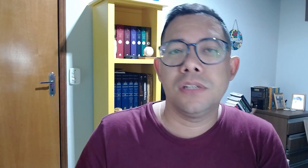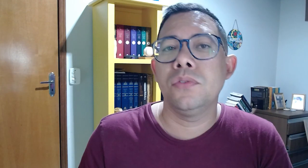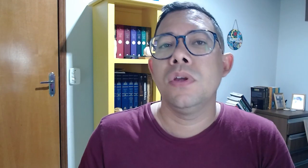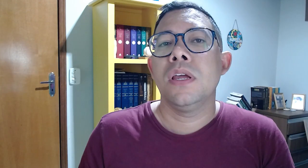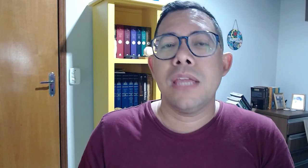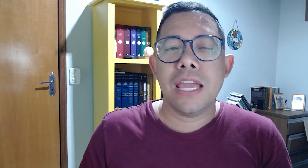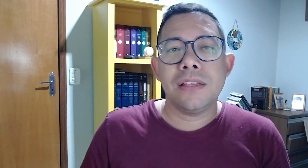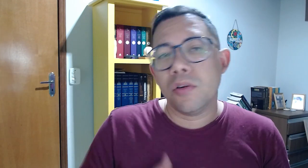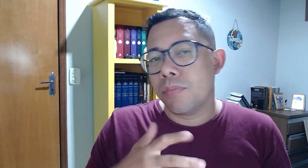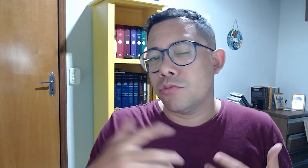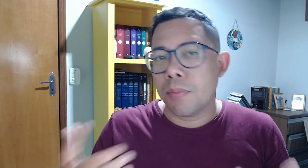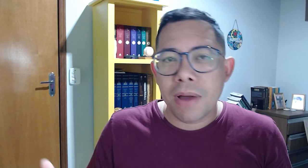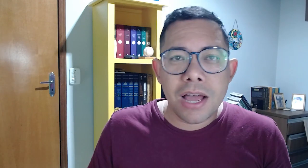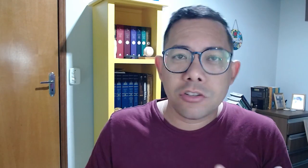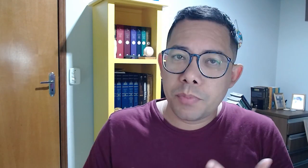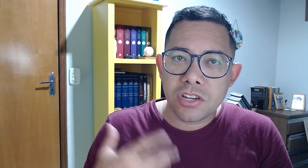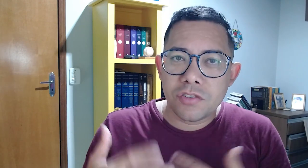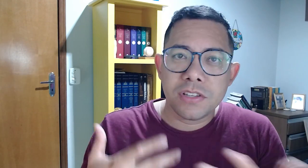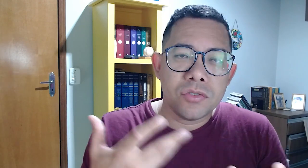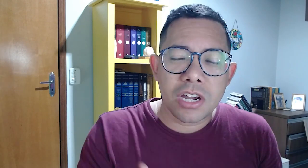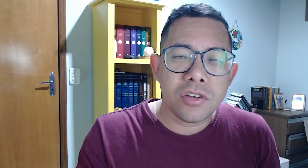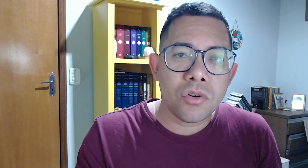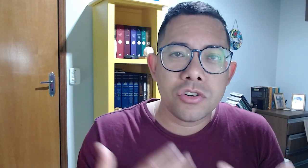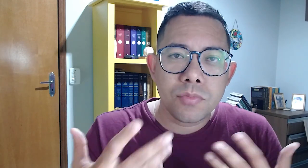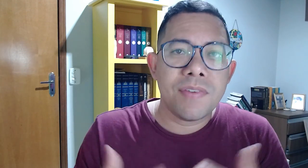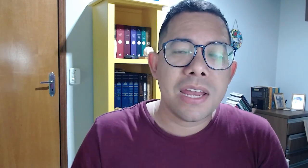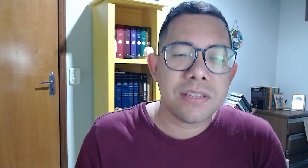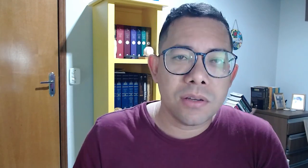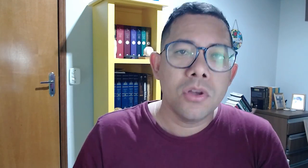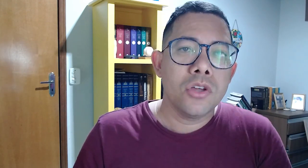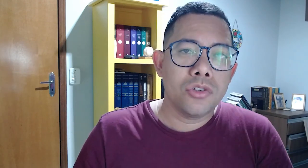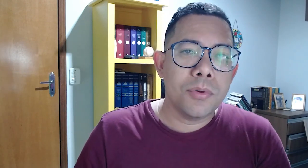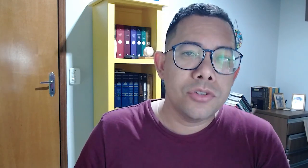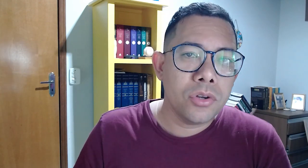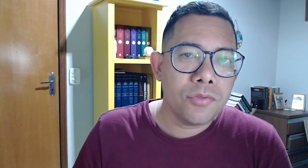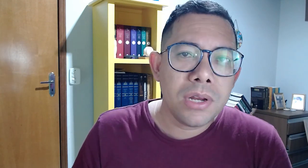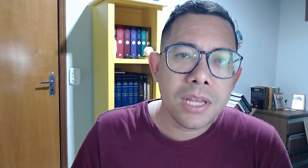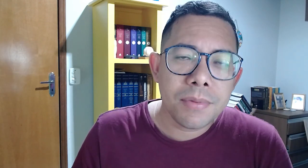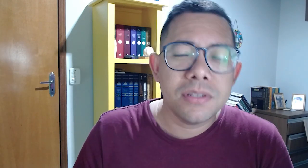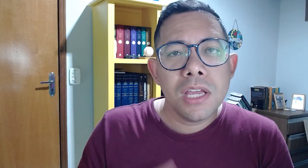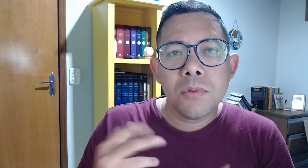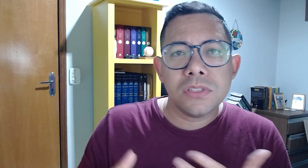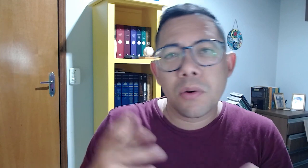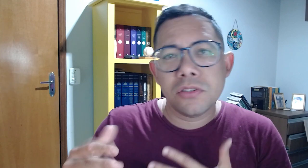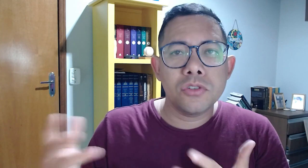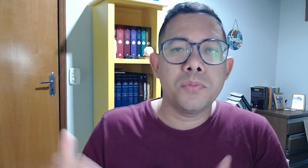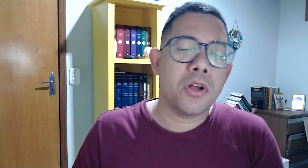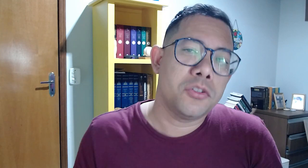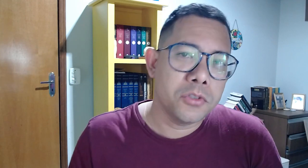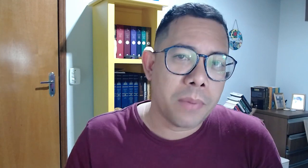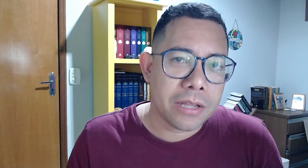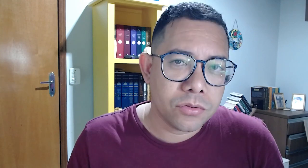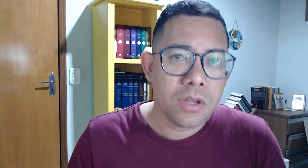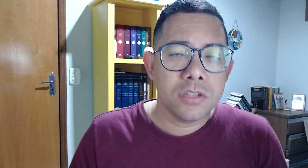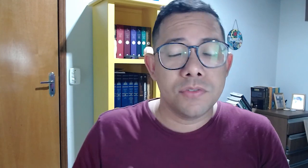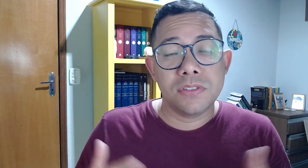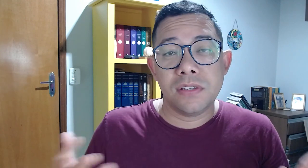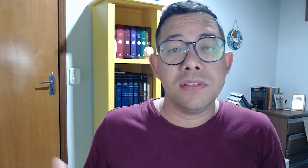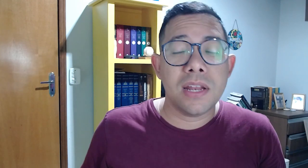conversando e aí tem um passo a passo para a gente fazer um diagnóstico, uma avaliação sobre o seu nível em Libras e mostrar quais são os próximos passos. Se você se